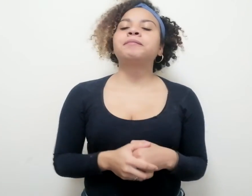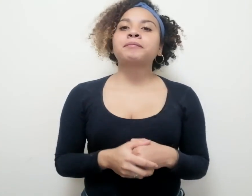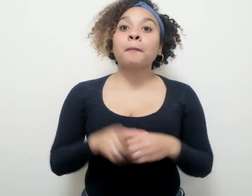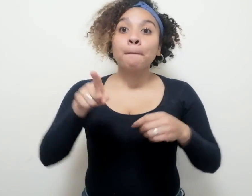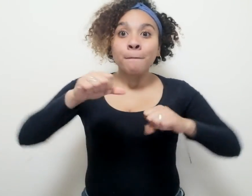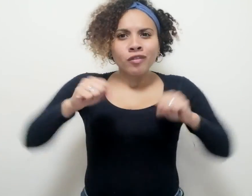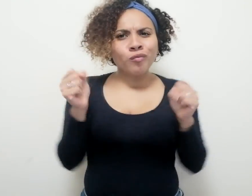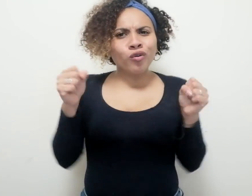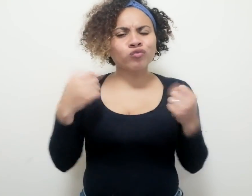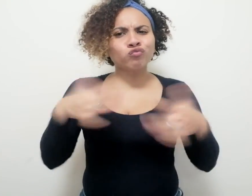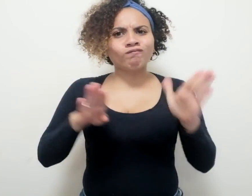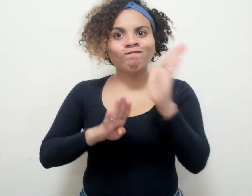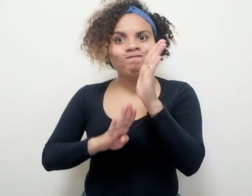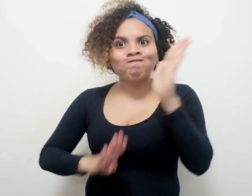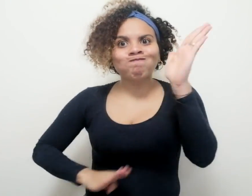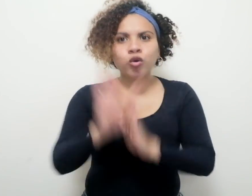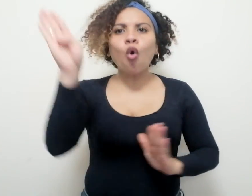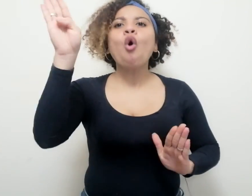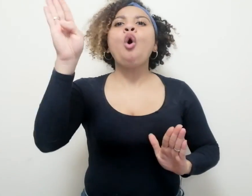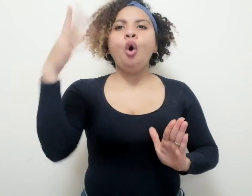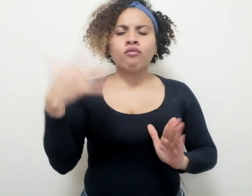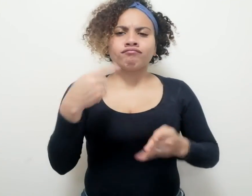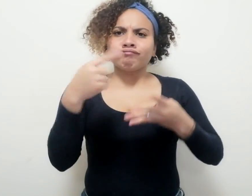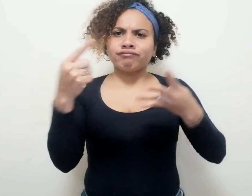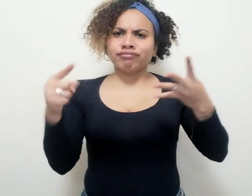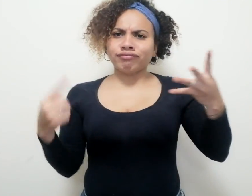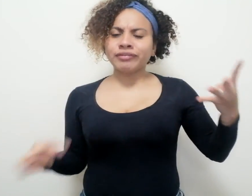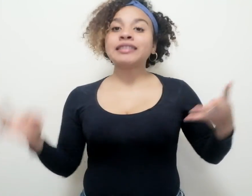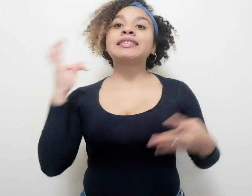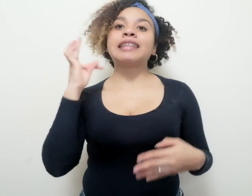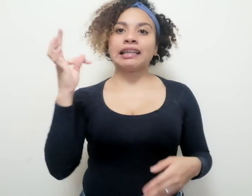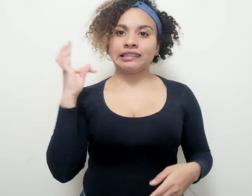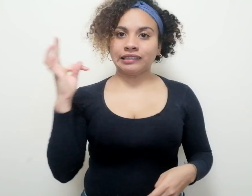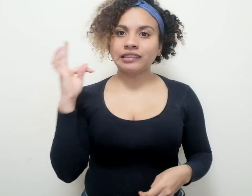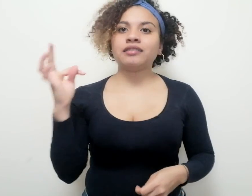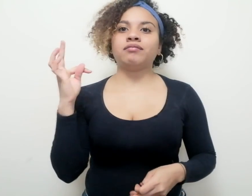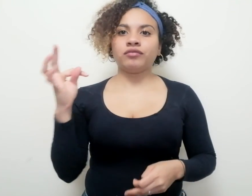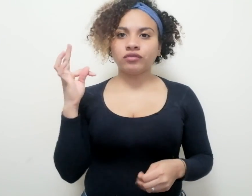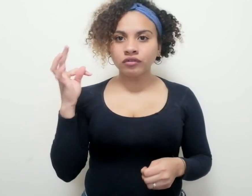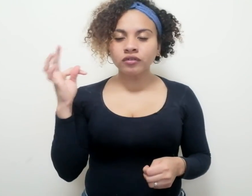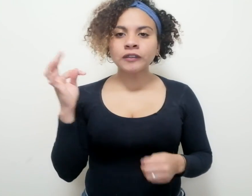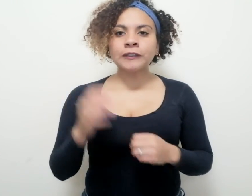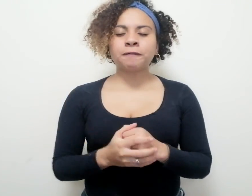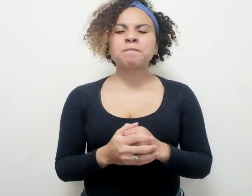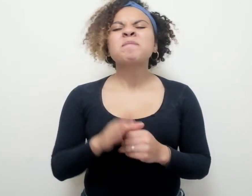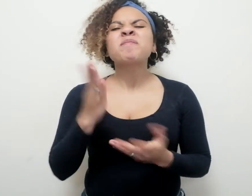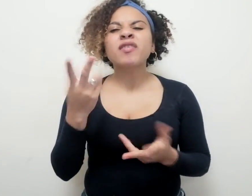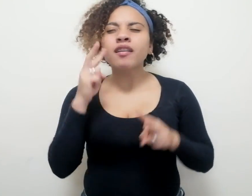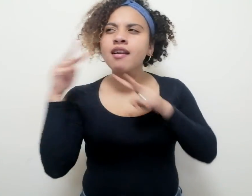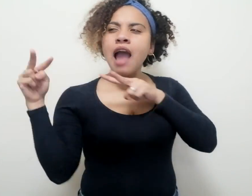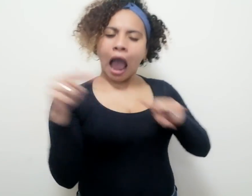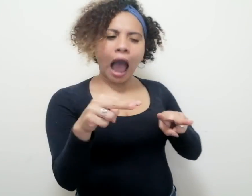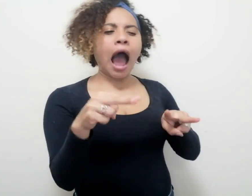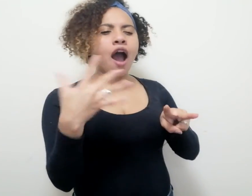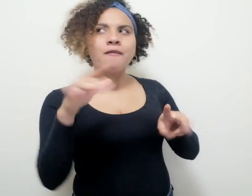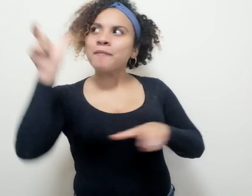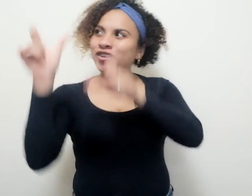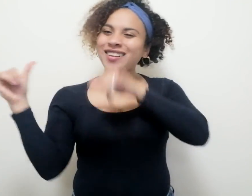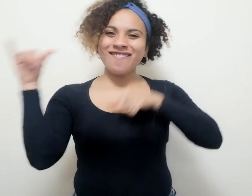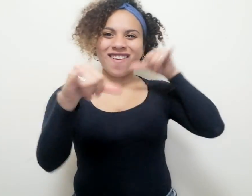Bogotá se ha desplegado en centenares de testimonios bajo la mirada atenta de viajeros y